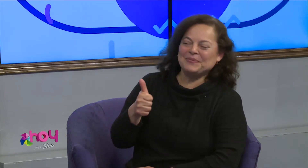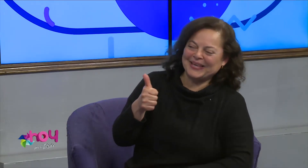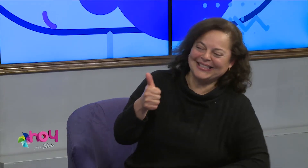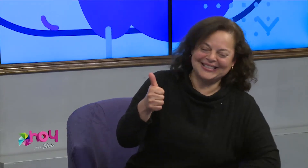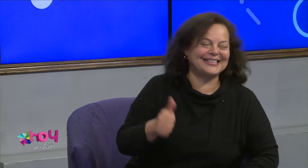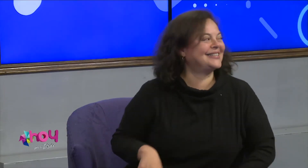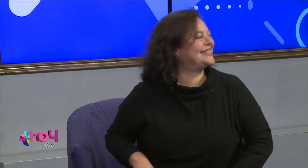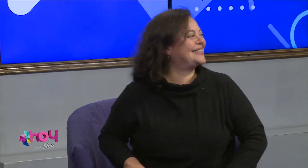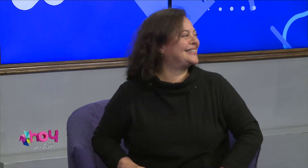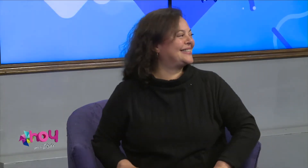Muy bien.